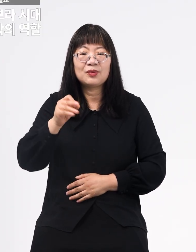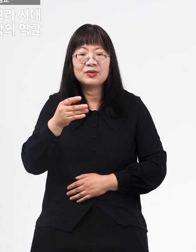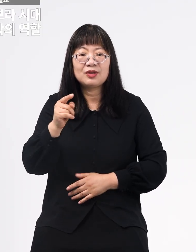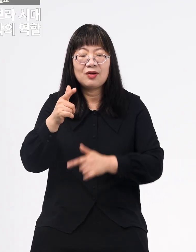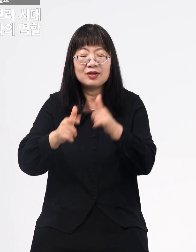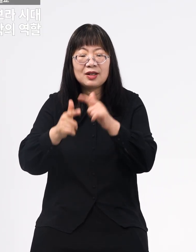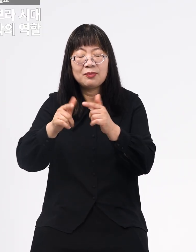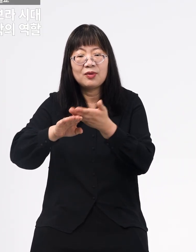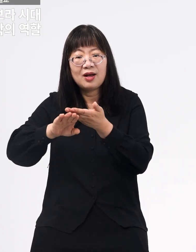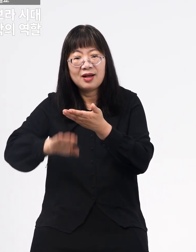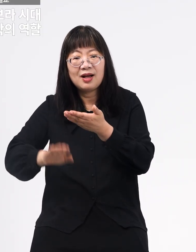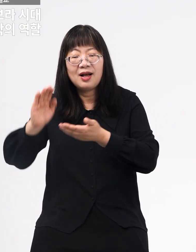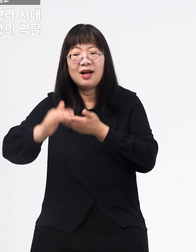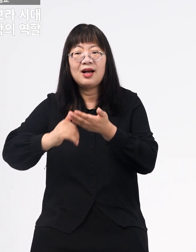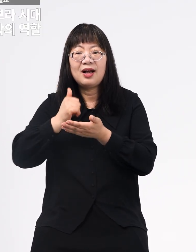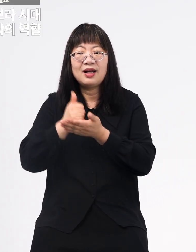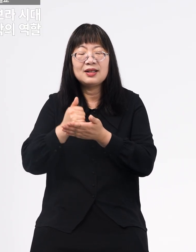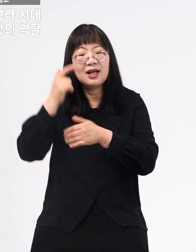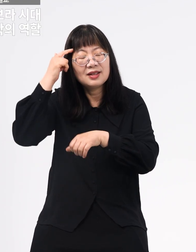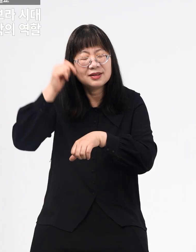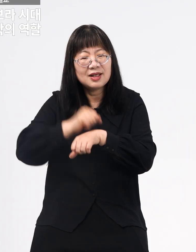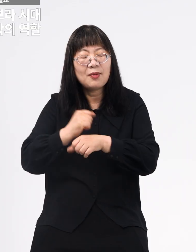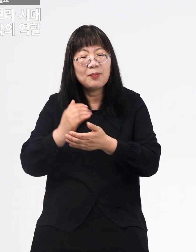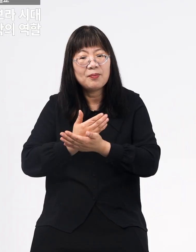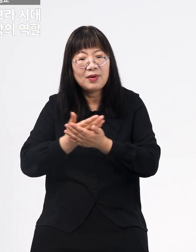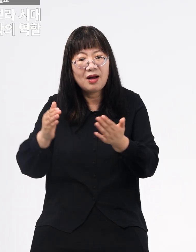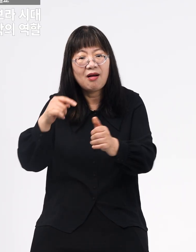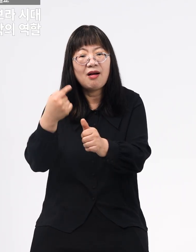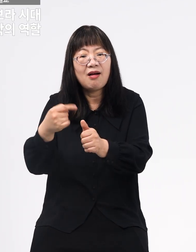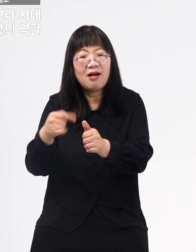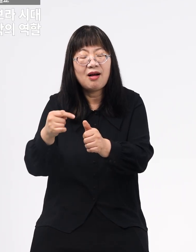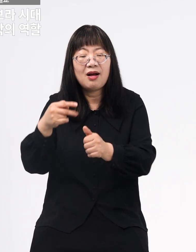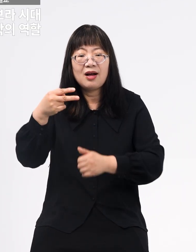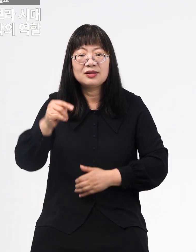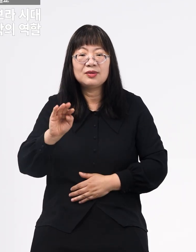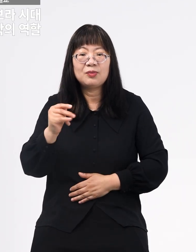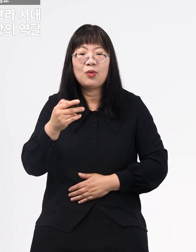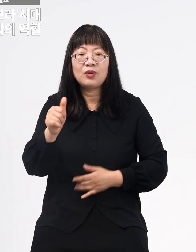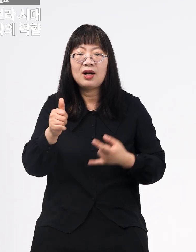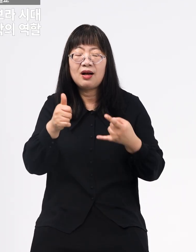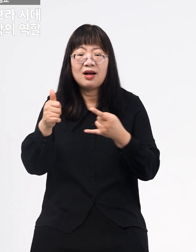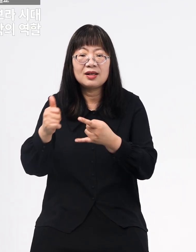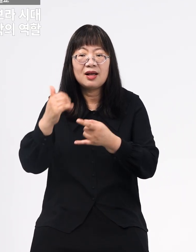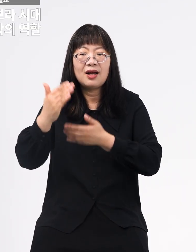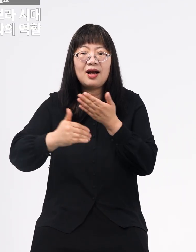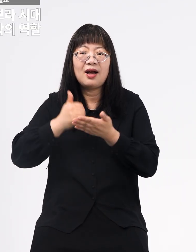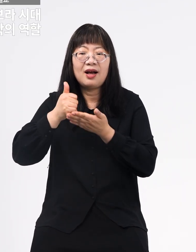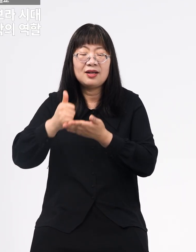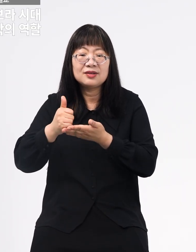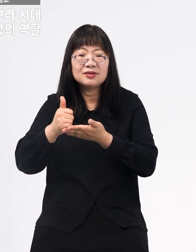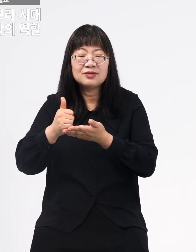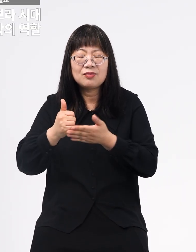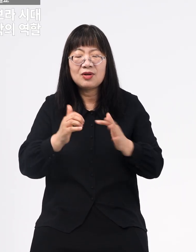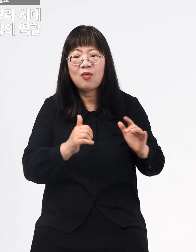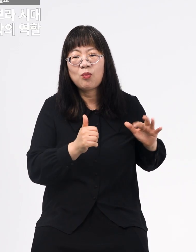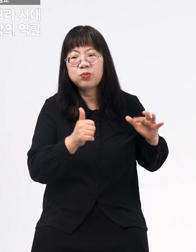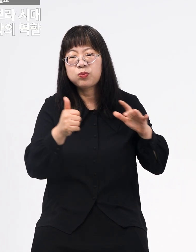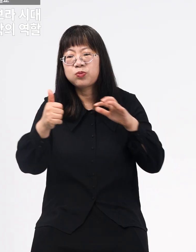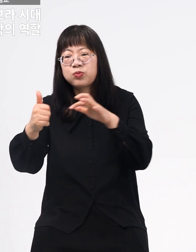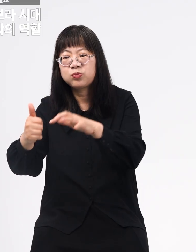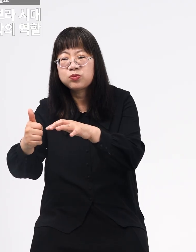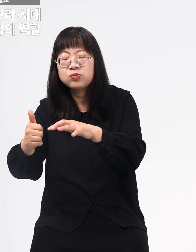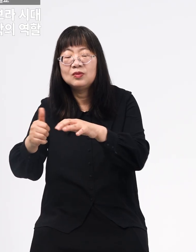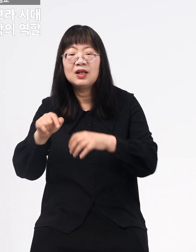밑에 하나님의 지혜를 베풀고 가르치는 드보라에게로 사람들이 몰려오게